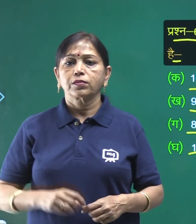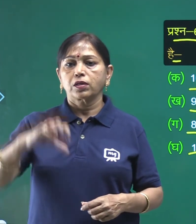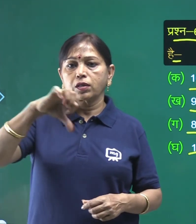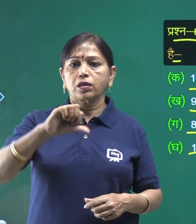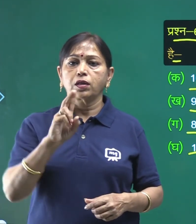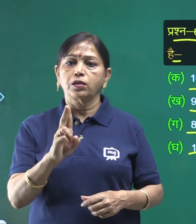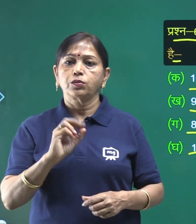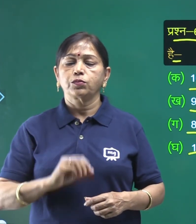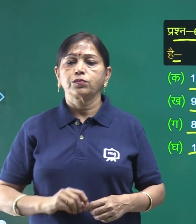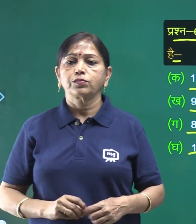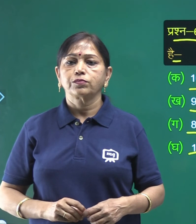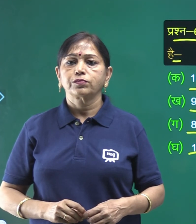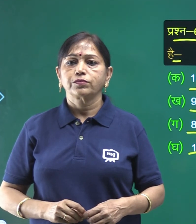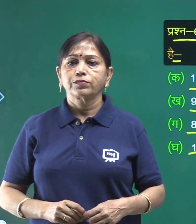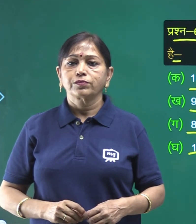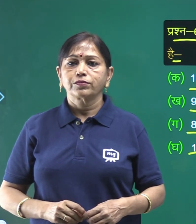92।